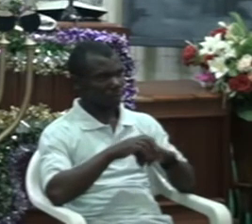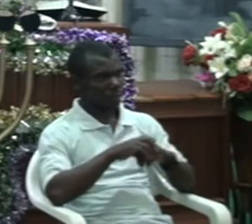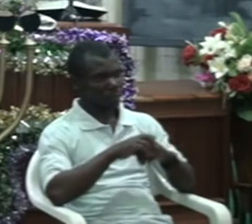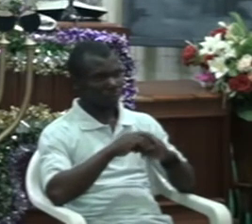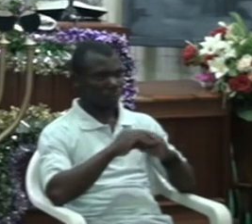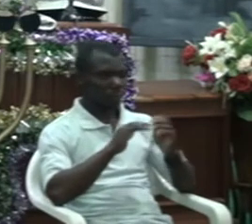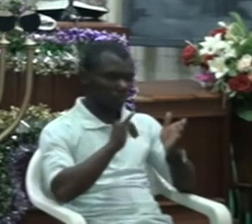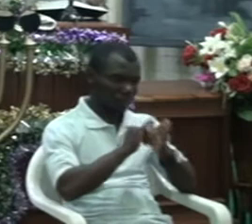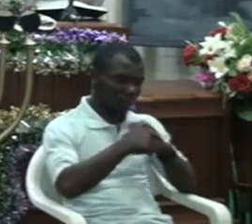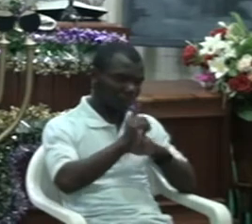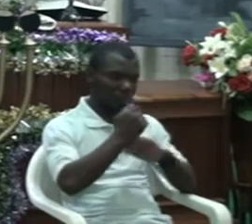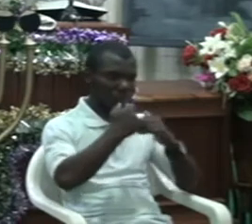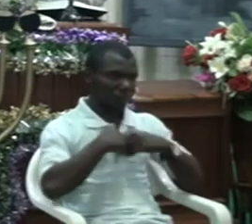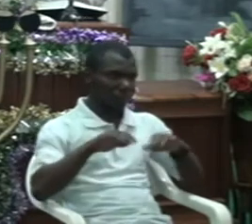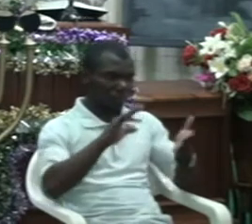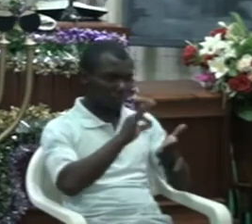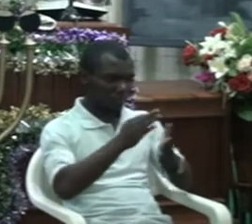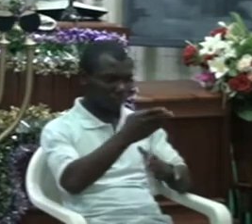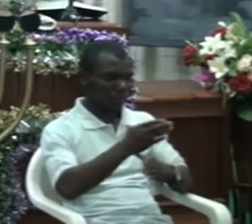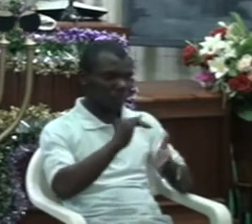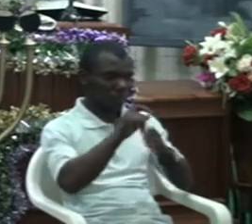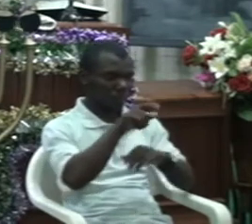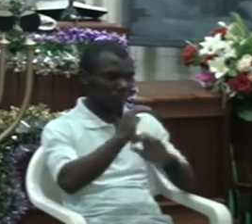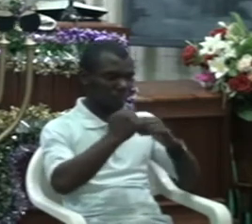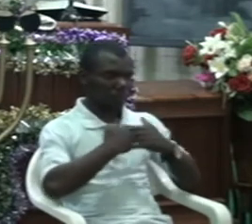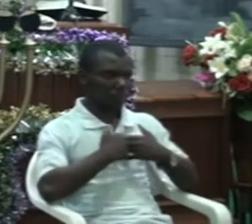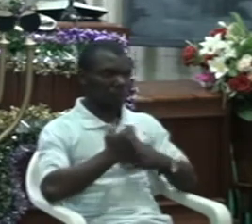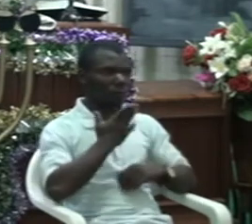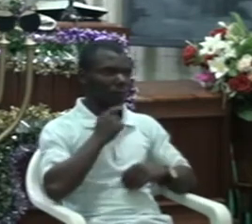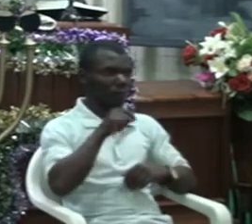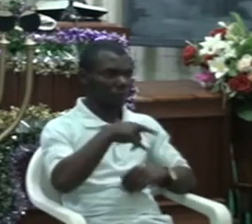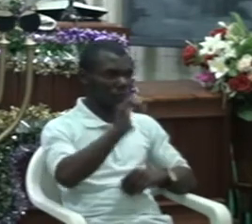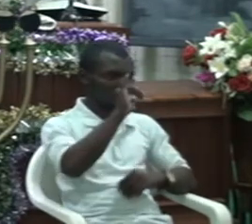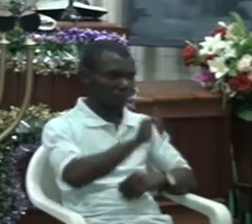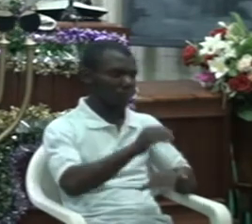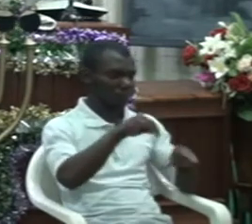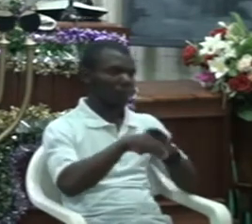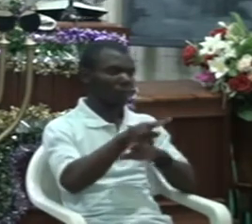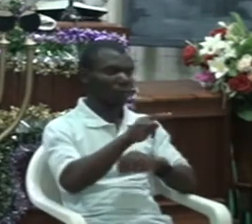akuje ndani yako, aishi ndani yako, juu wende mwalevement. Mais